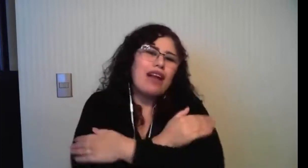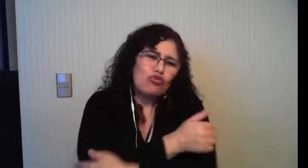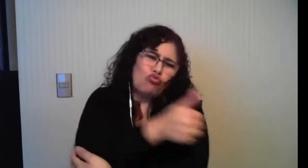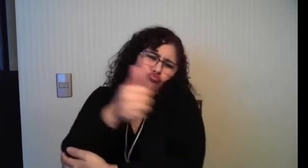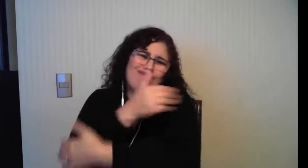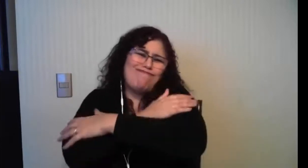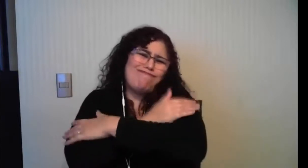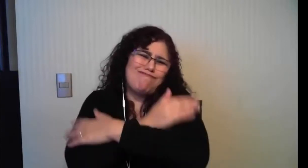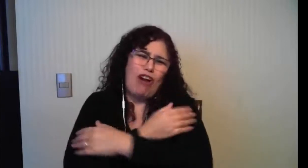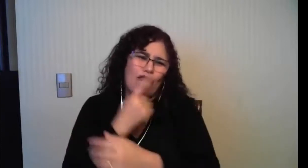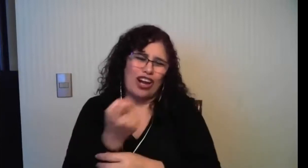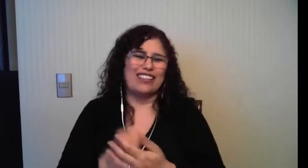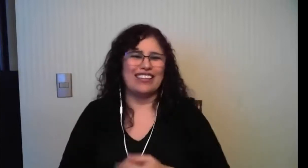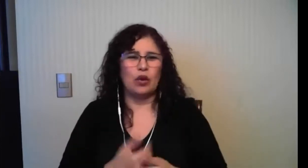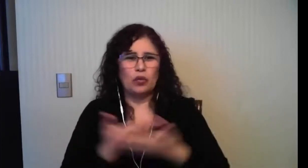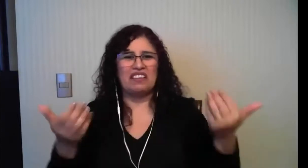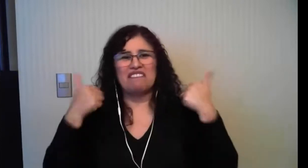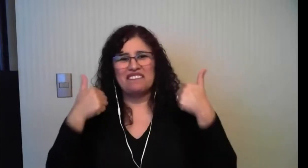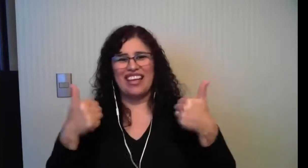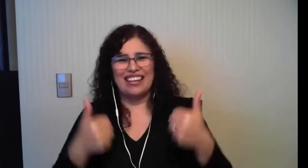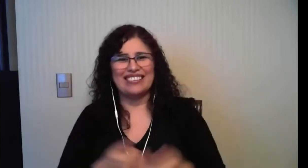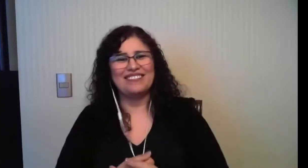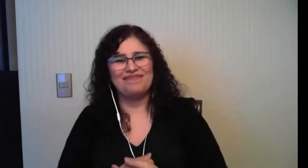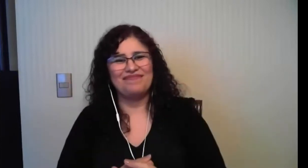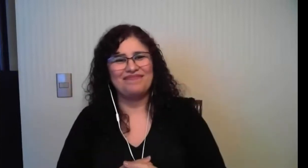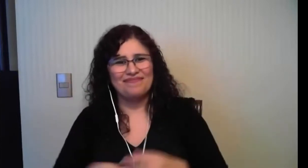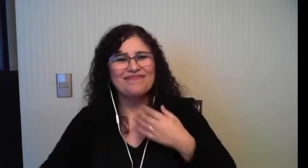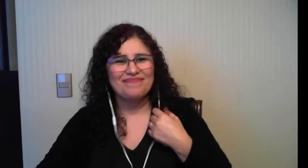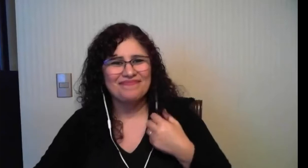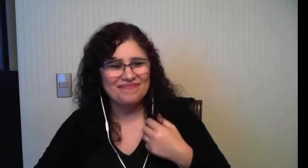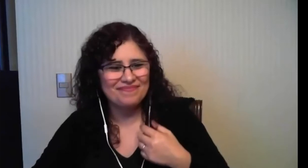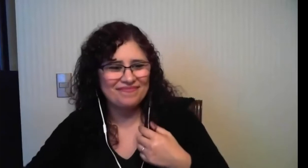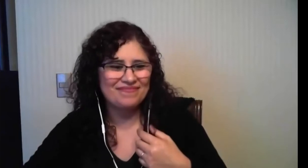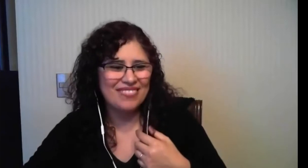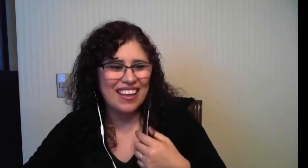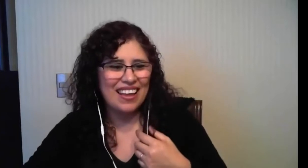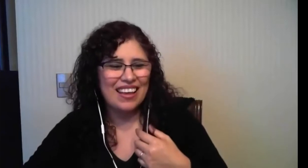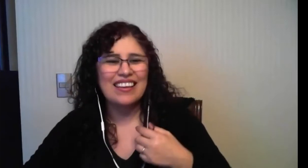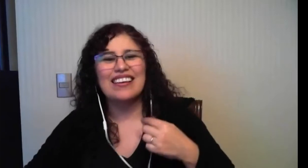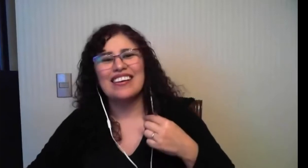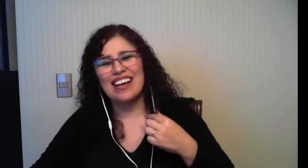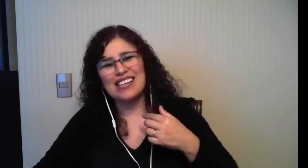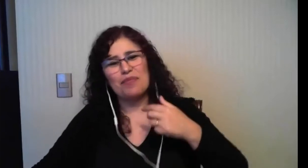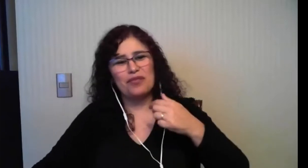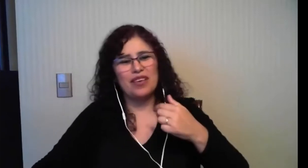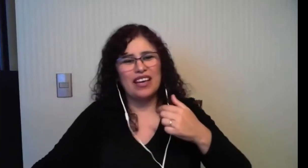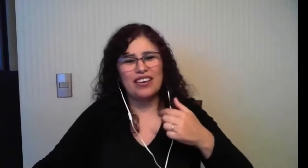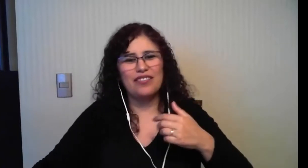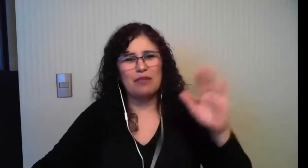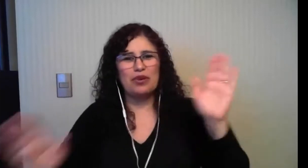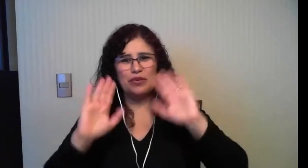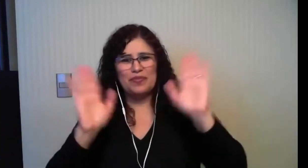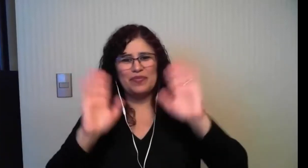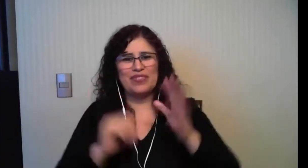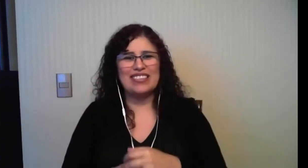ustedes. Que estén muy igual bien. para usted, profe. Chao, Mañana nos profe. vemos sin falta ya. Chao, nos vemos. Gracias por Gracias, grabar la clase. profe.